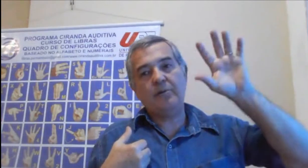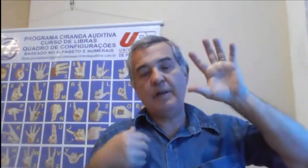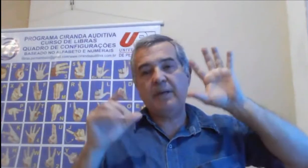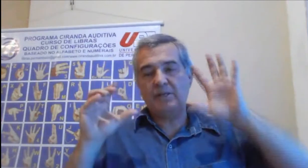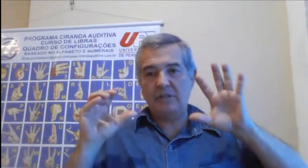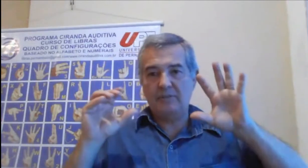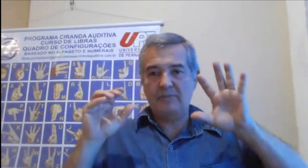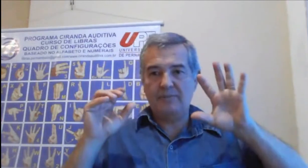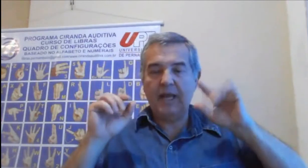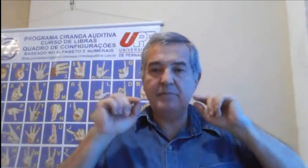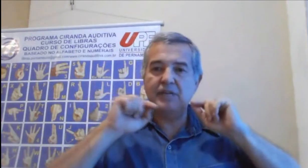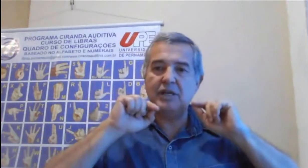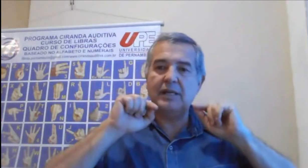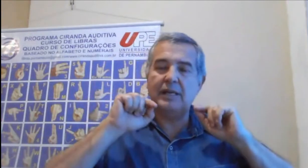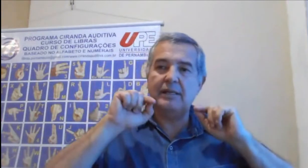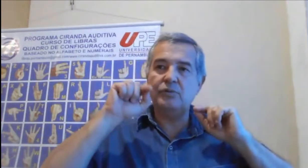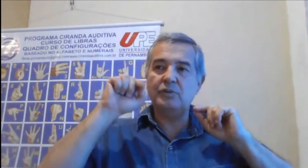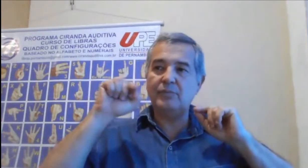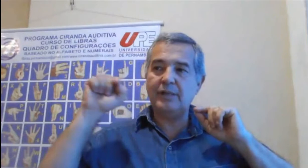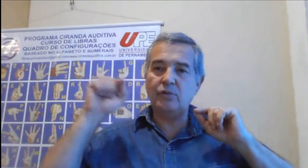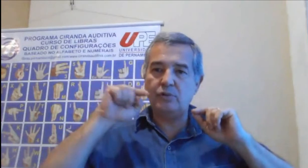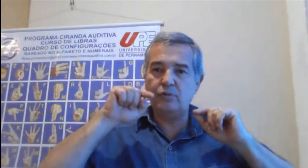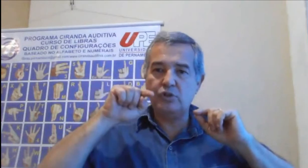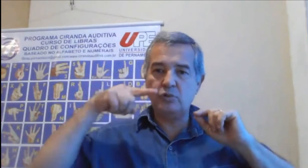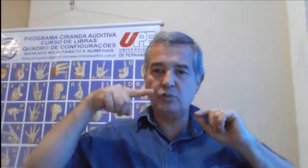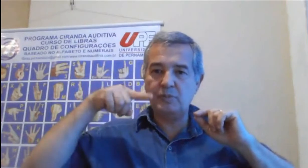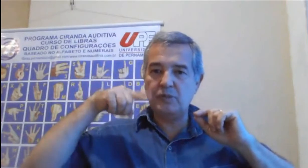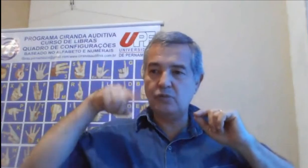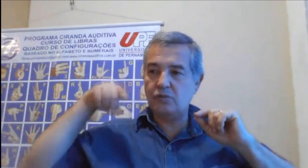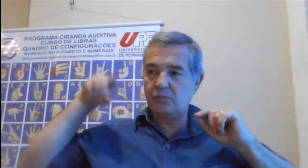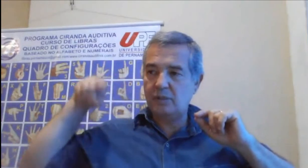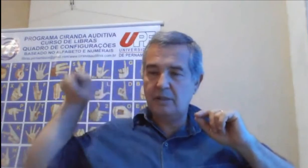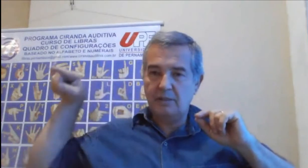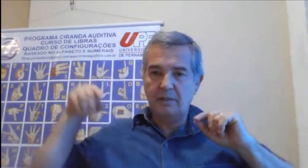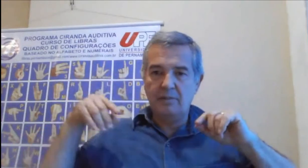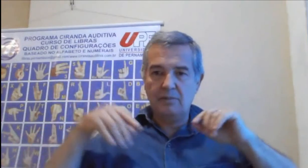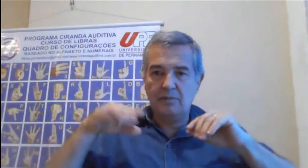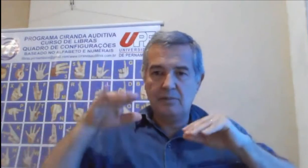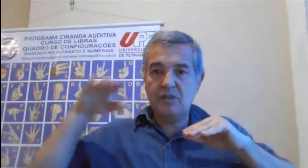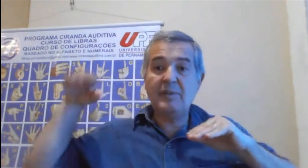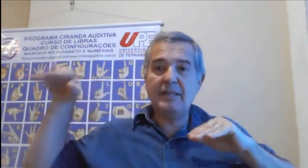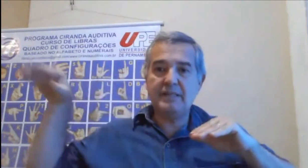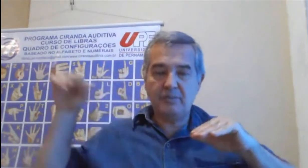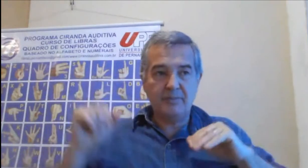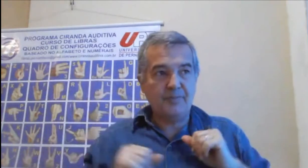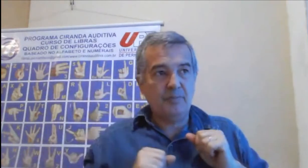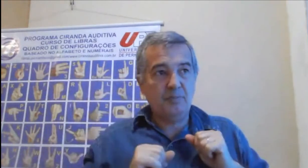Colocaram uma imagem. A imagem é aquela do tabulador, do piso bem... que chama a atenção.